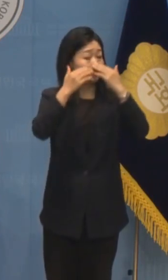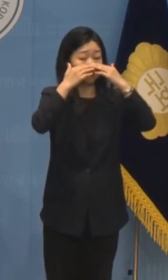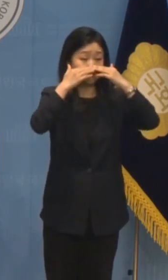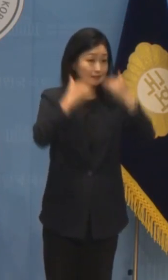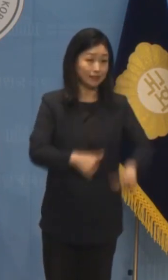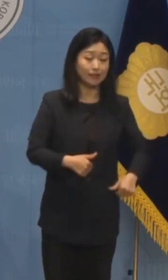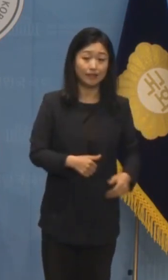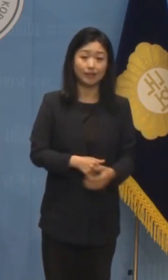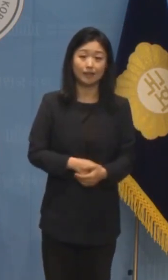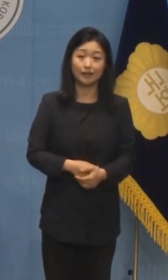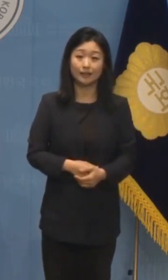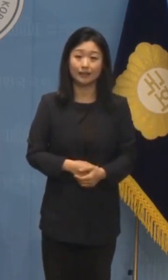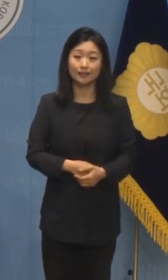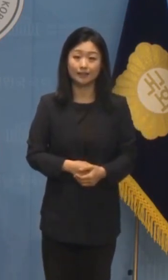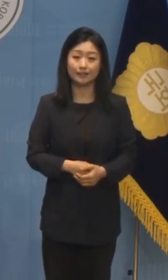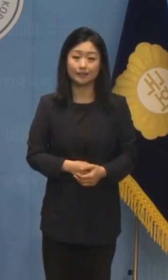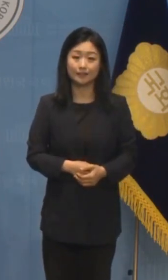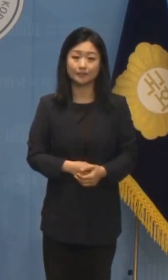관심이 없습니다.